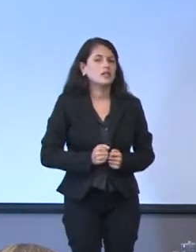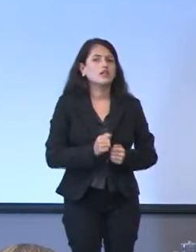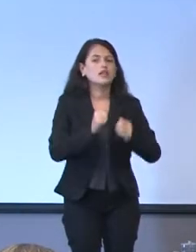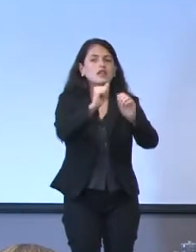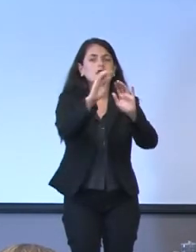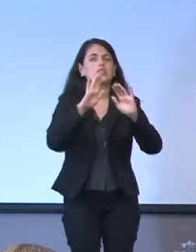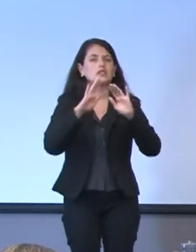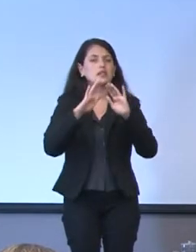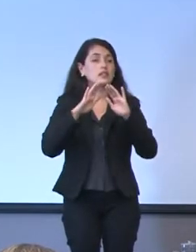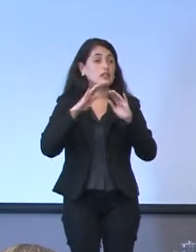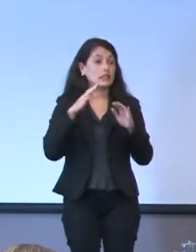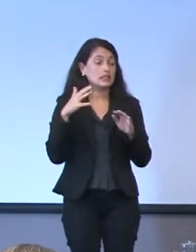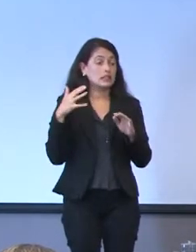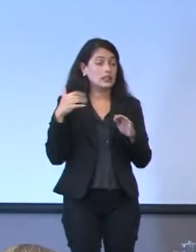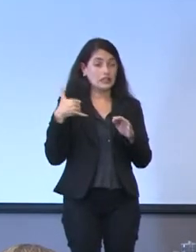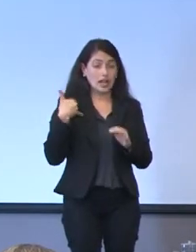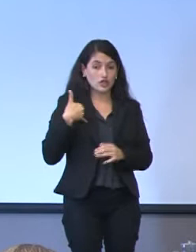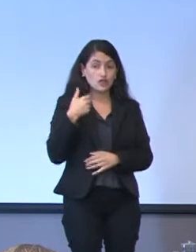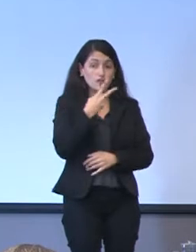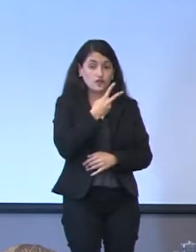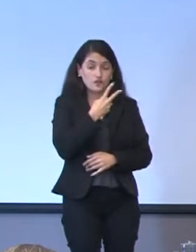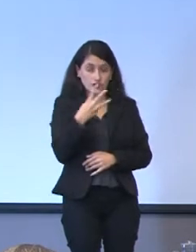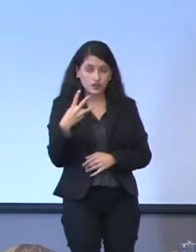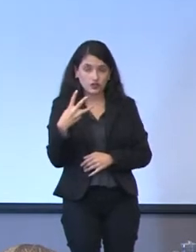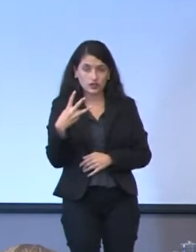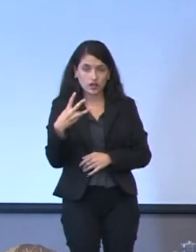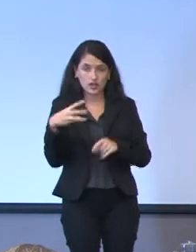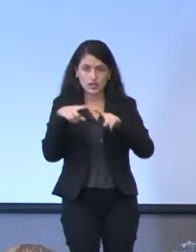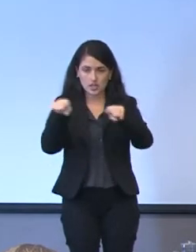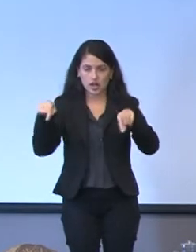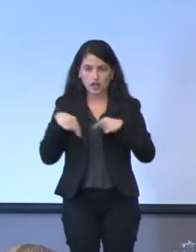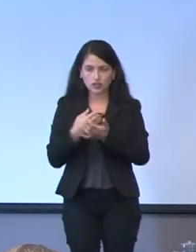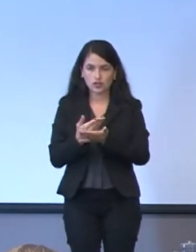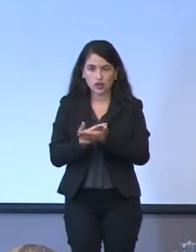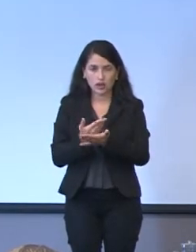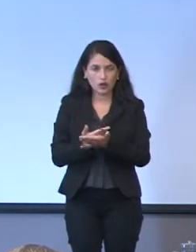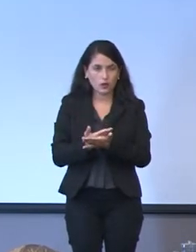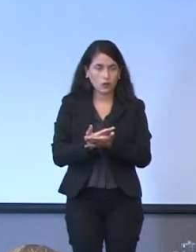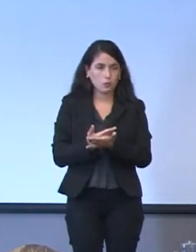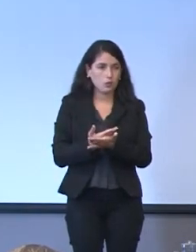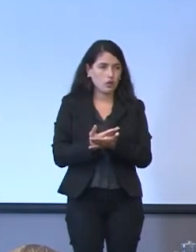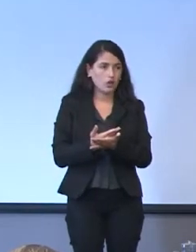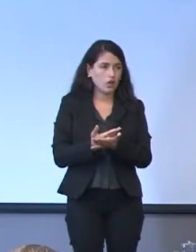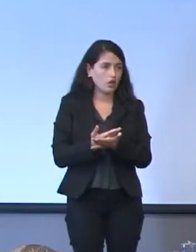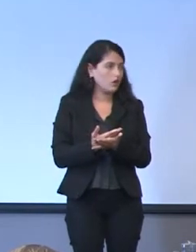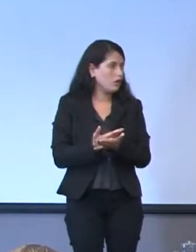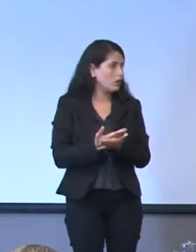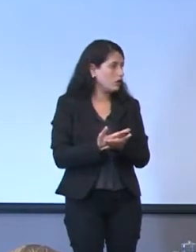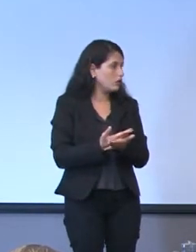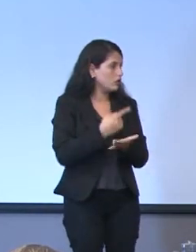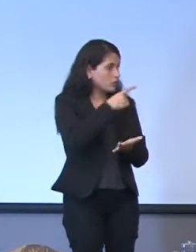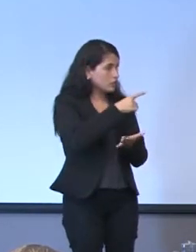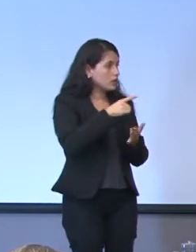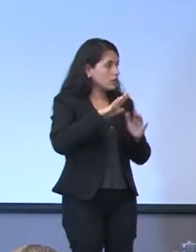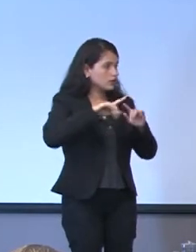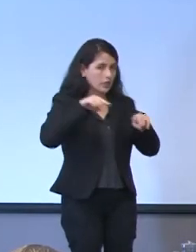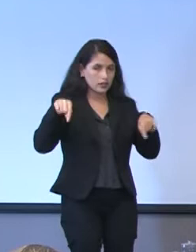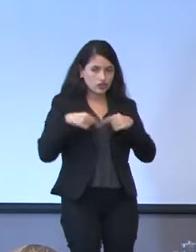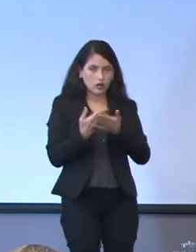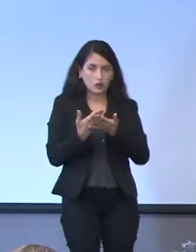sala de aula já com 23 anos, foi que você conheceu uma sala de aula como um estudante de inclusão,